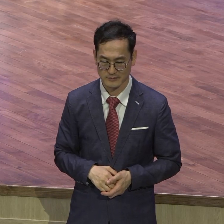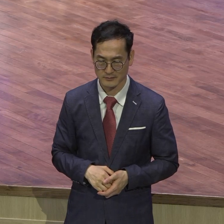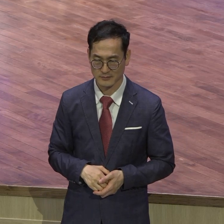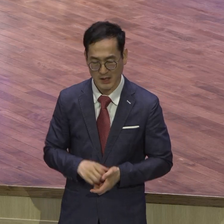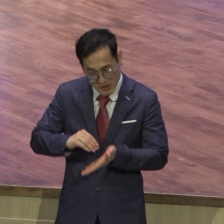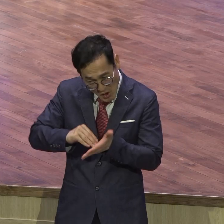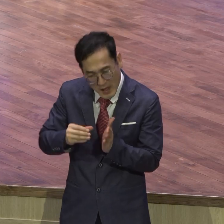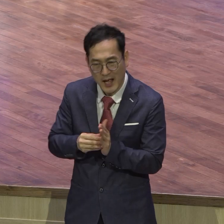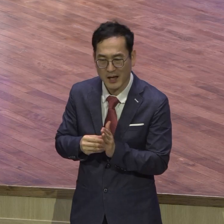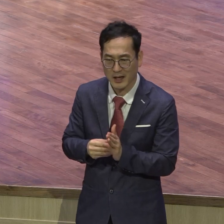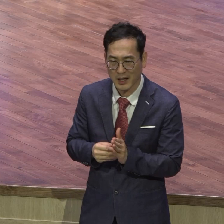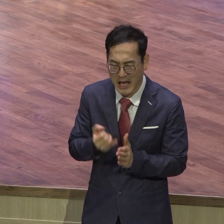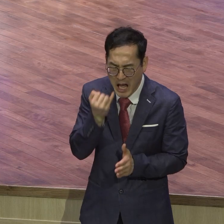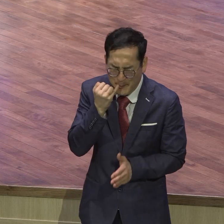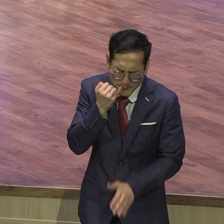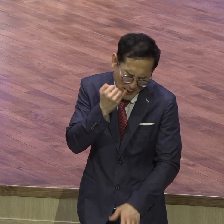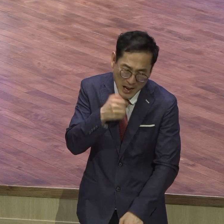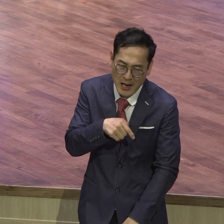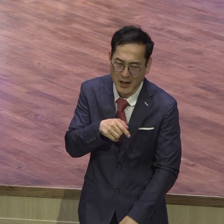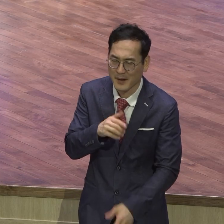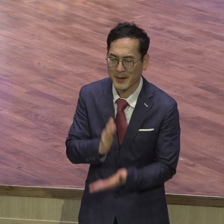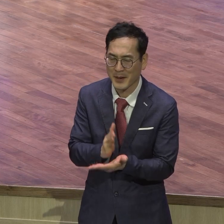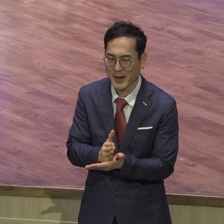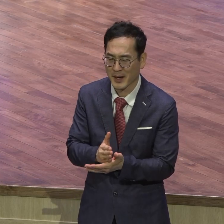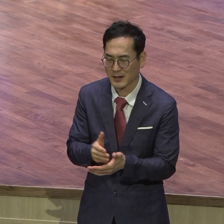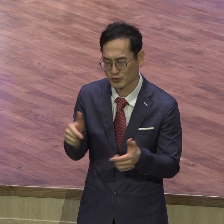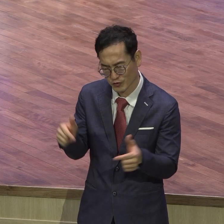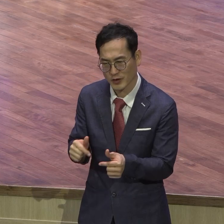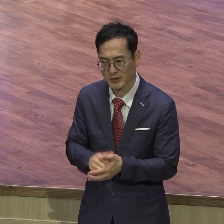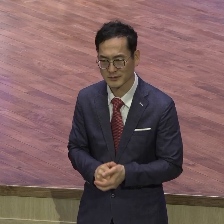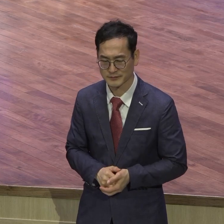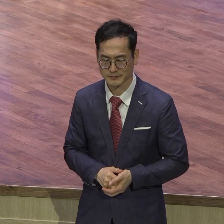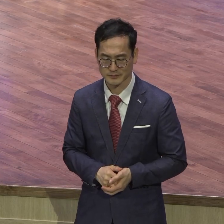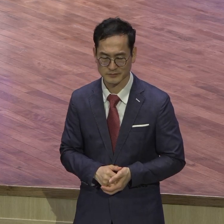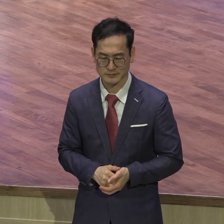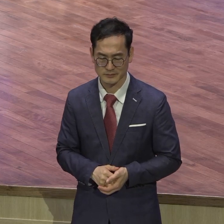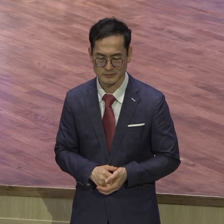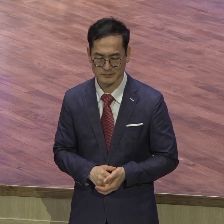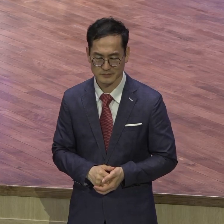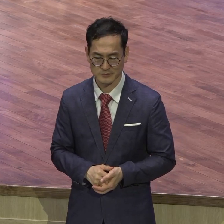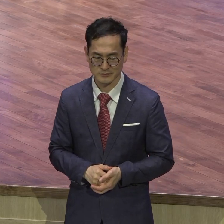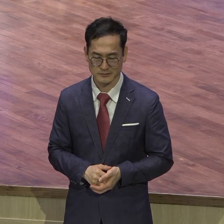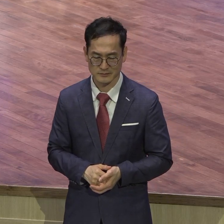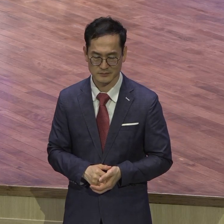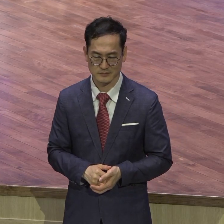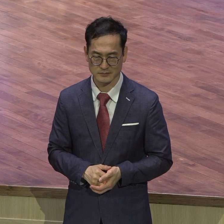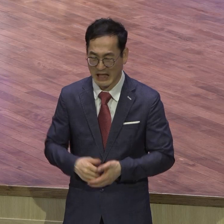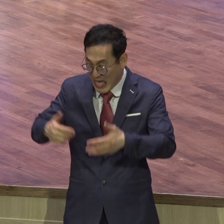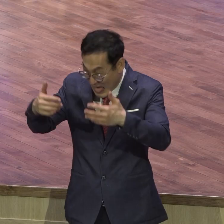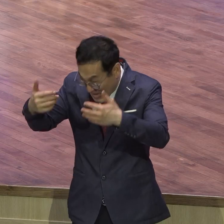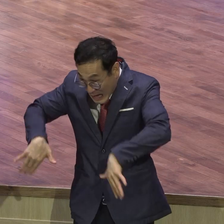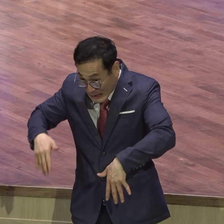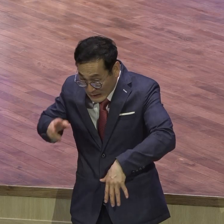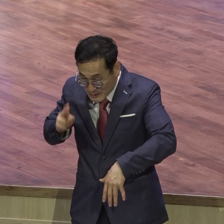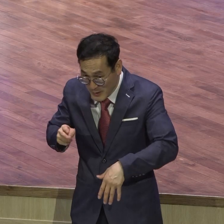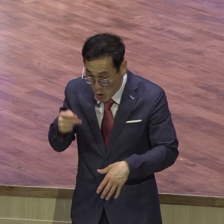적당하게 적당하게 줄여가지고 너무 또 소금 먹는 사람 그것도 문제입니다 적당하게